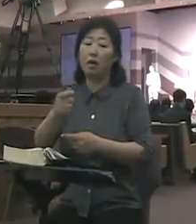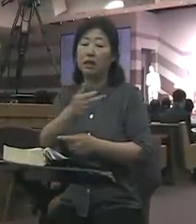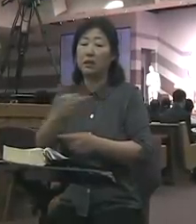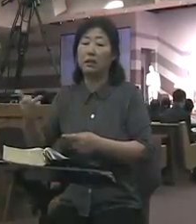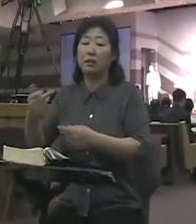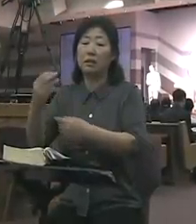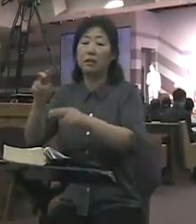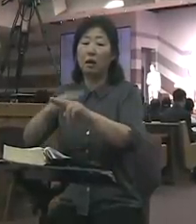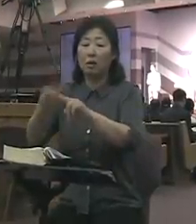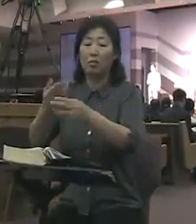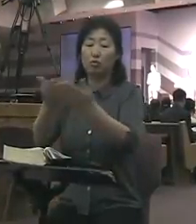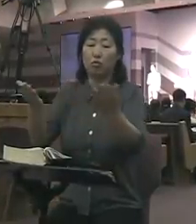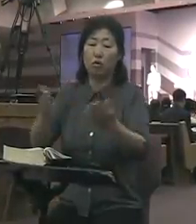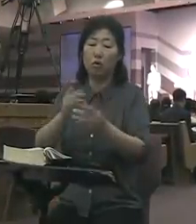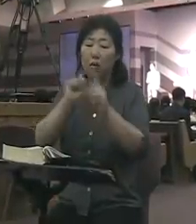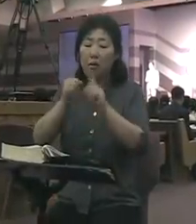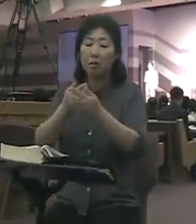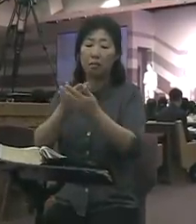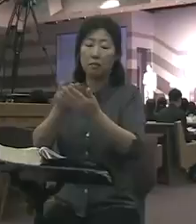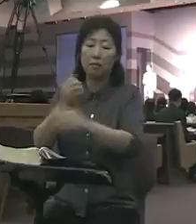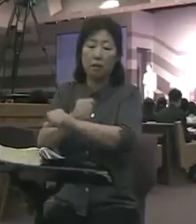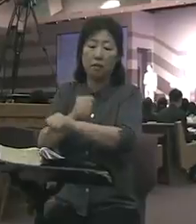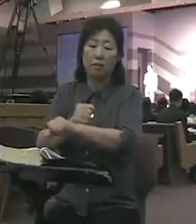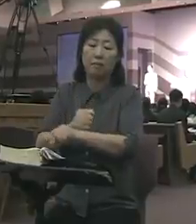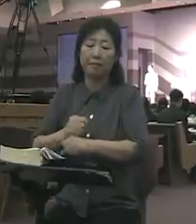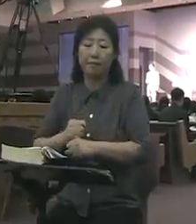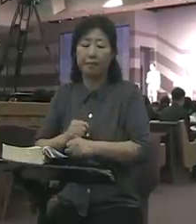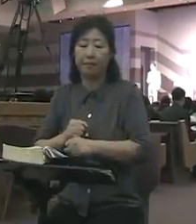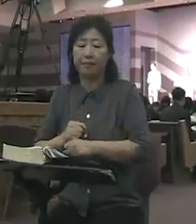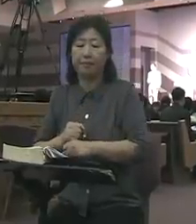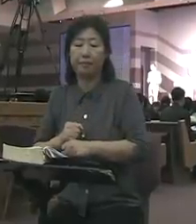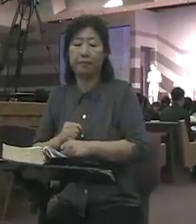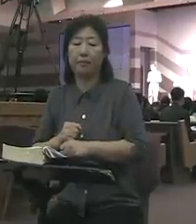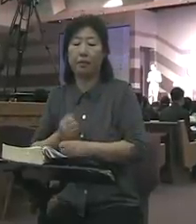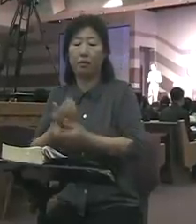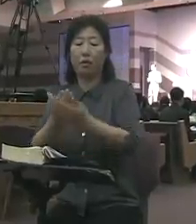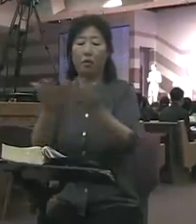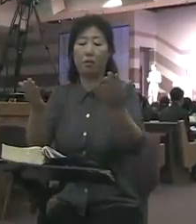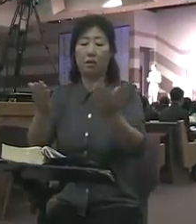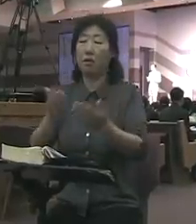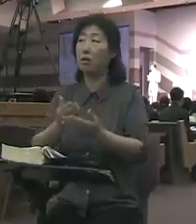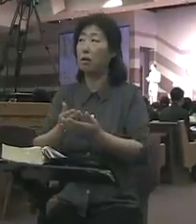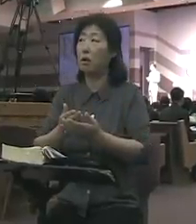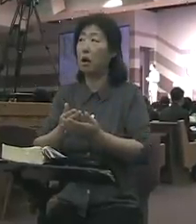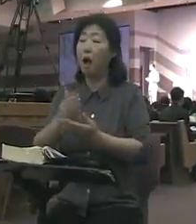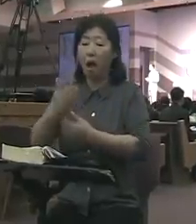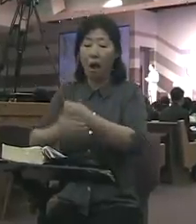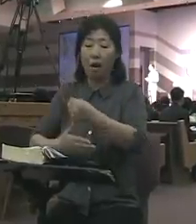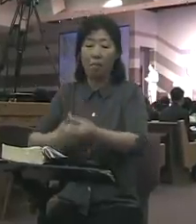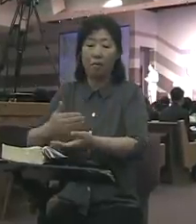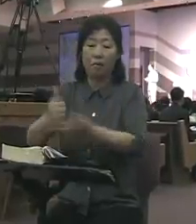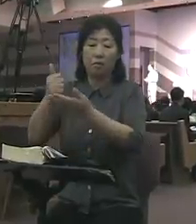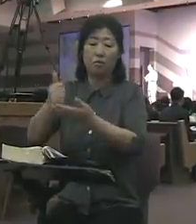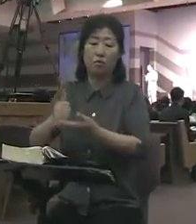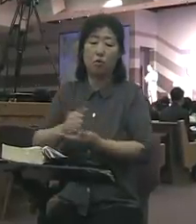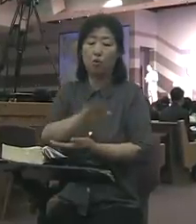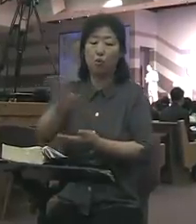상급이라고 말씀을 하십니다. 여러분, 하나님께서 우리의